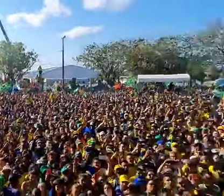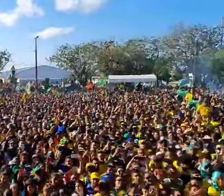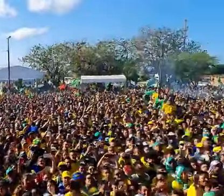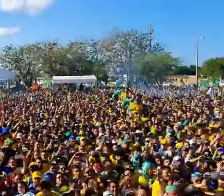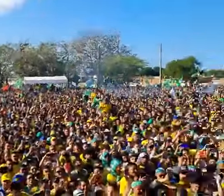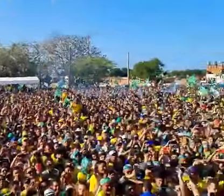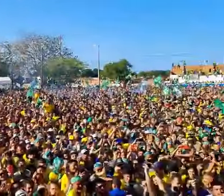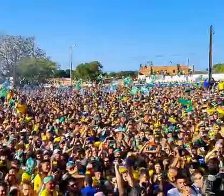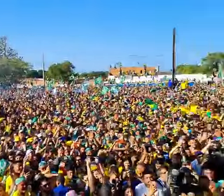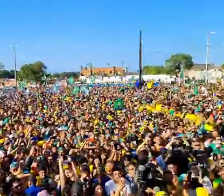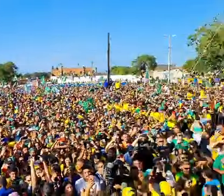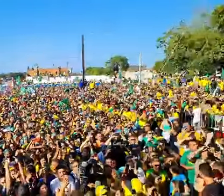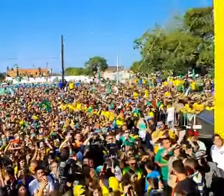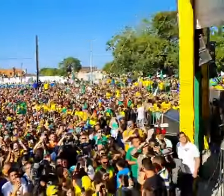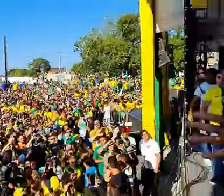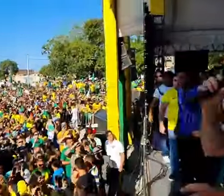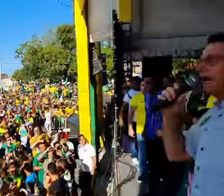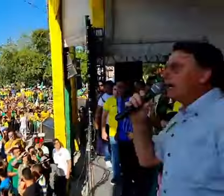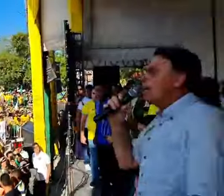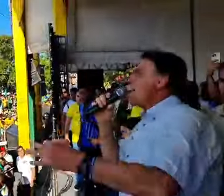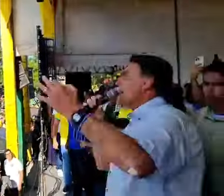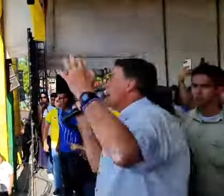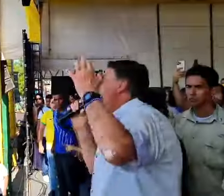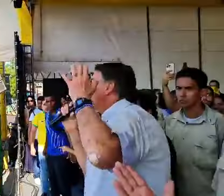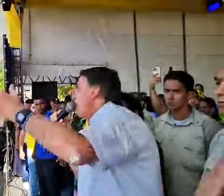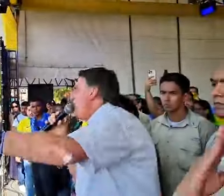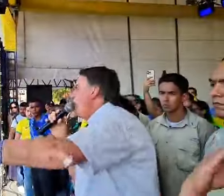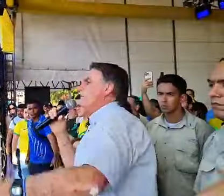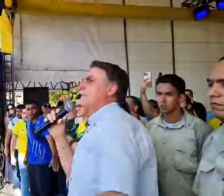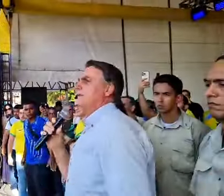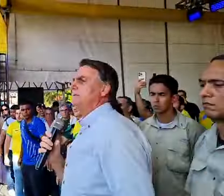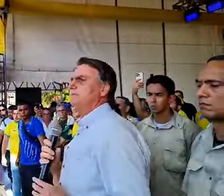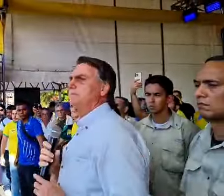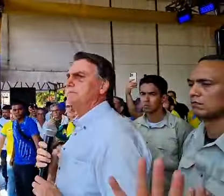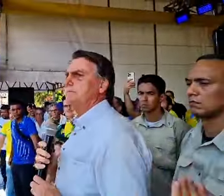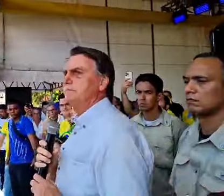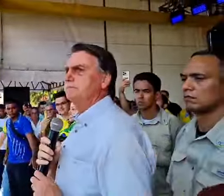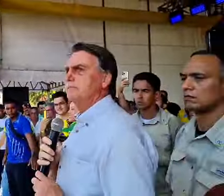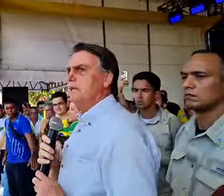Mentiroso, sem caráter, ladrão.